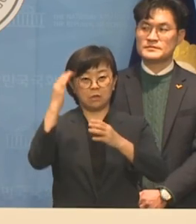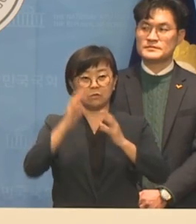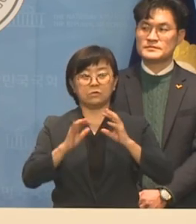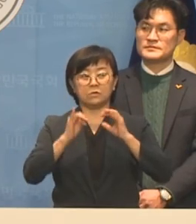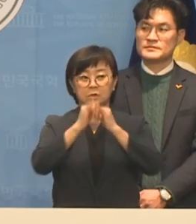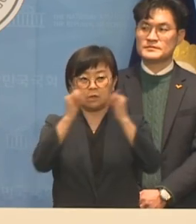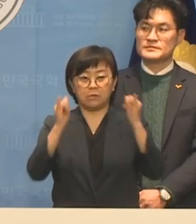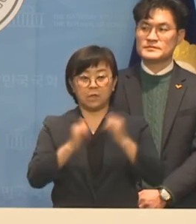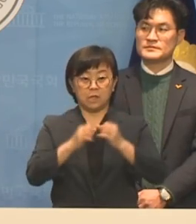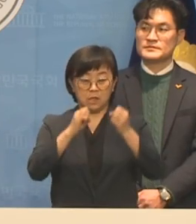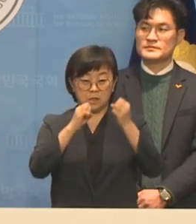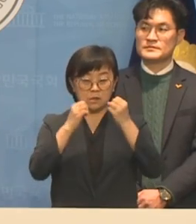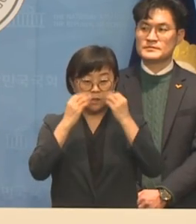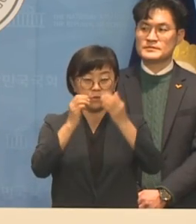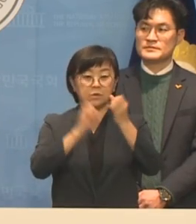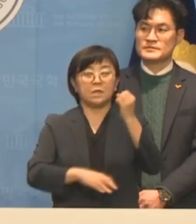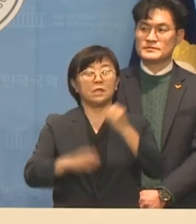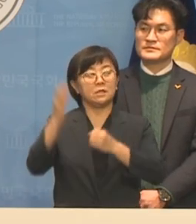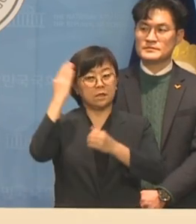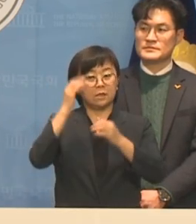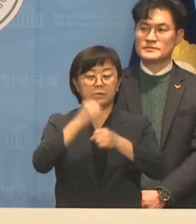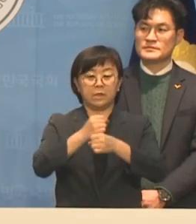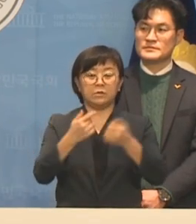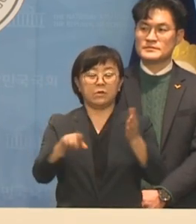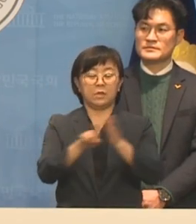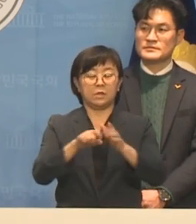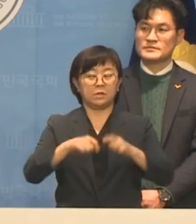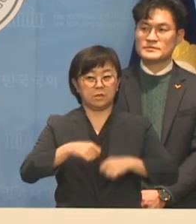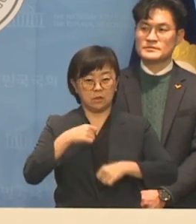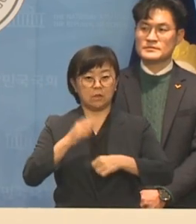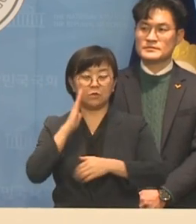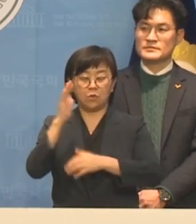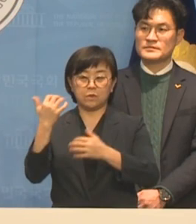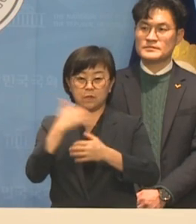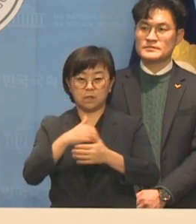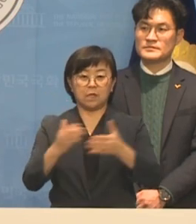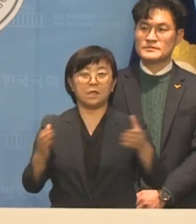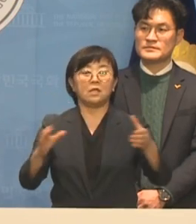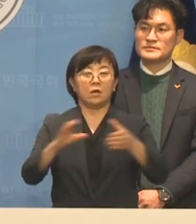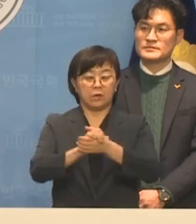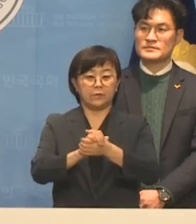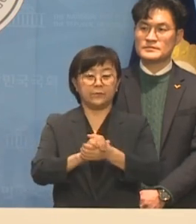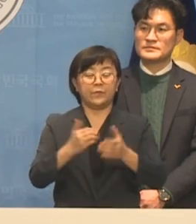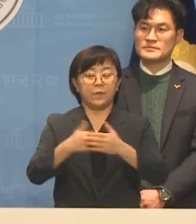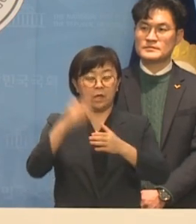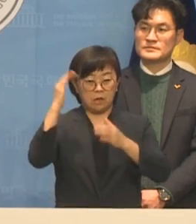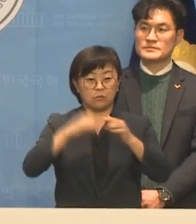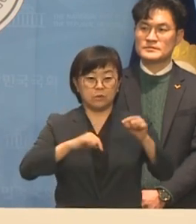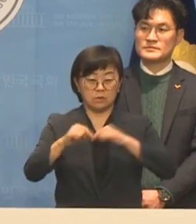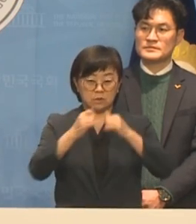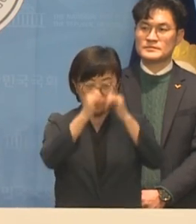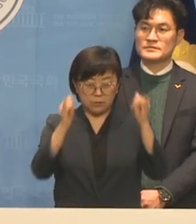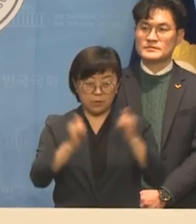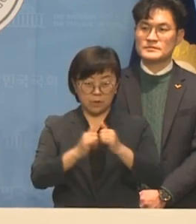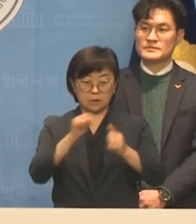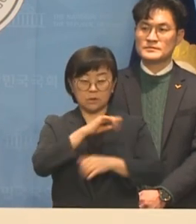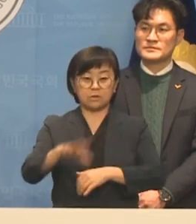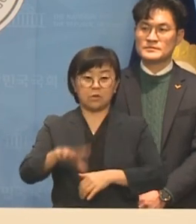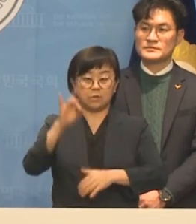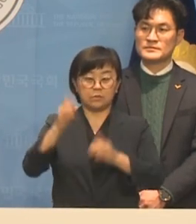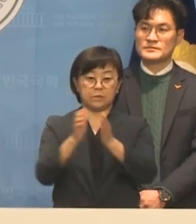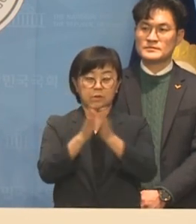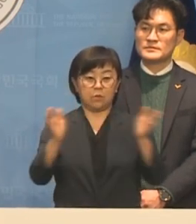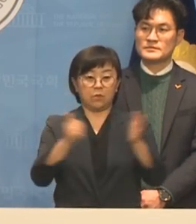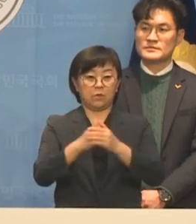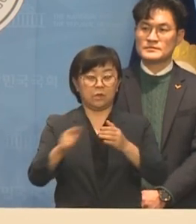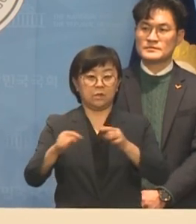새로운 상식을 만들어가기 위해 정의당과 녹색당이 손을 잡았습니다. 한국 정치사에서 최초로 시도되는